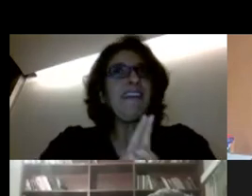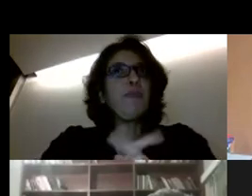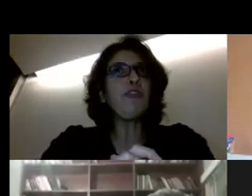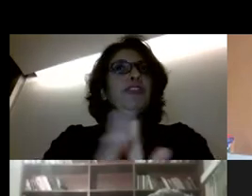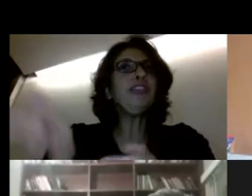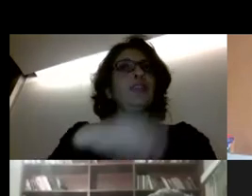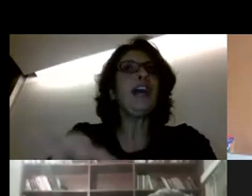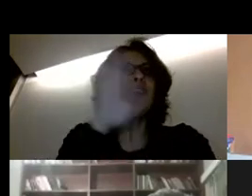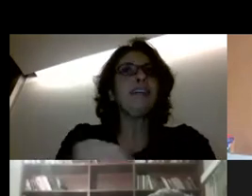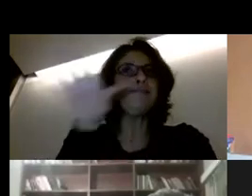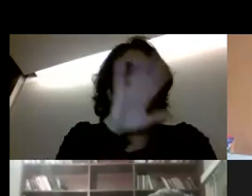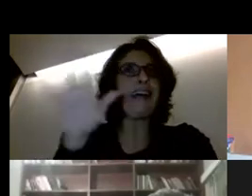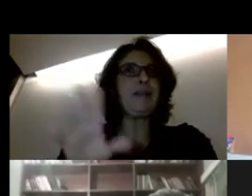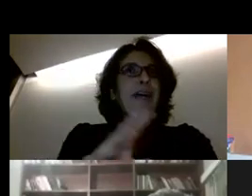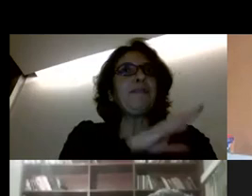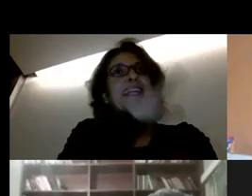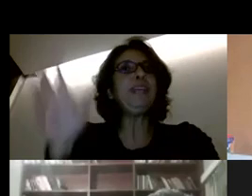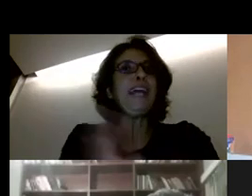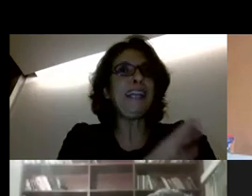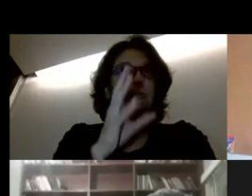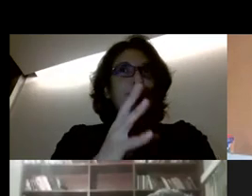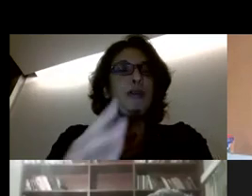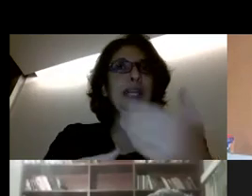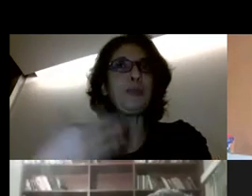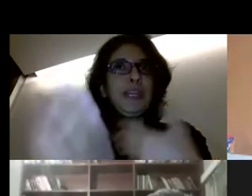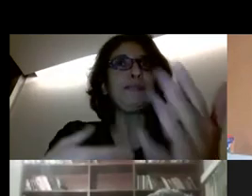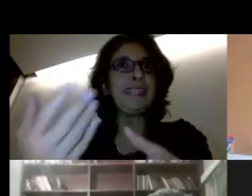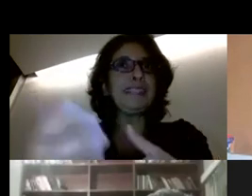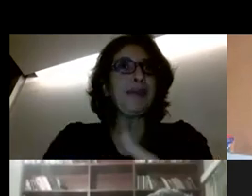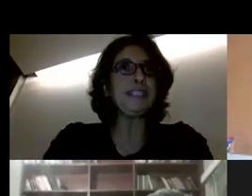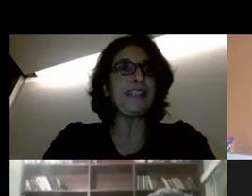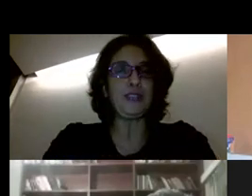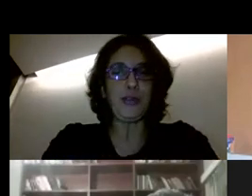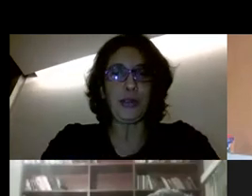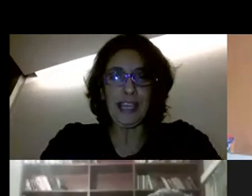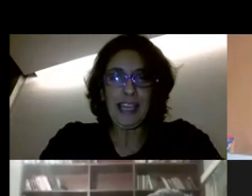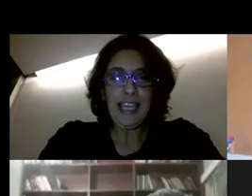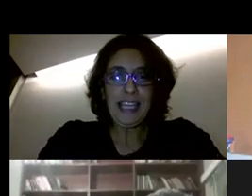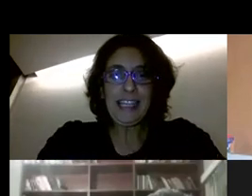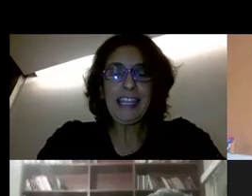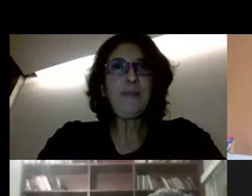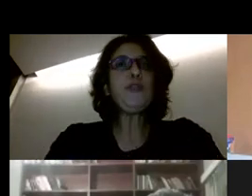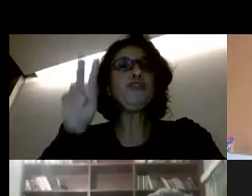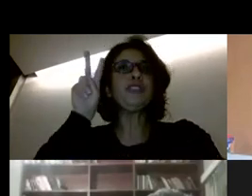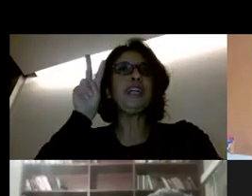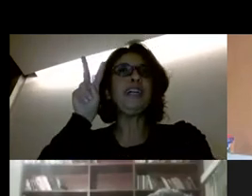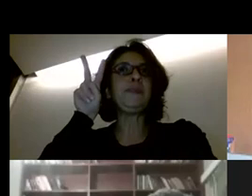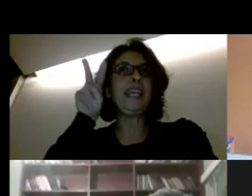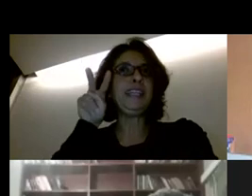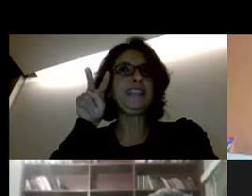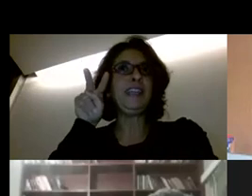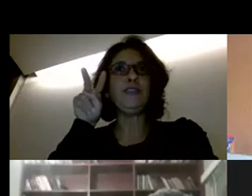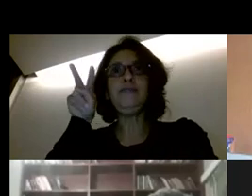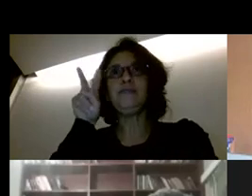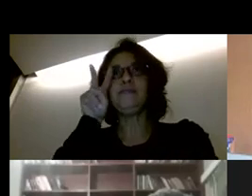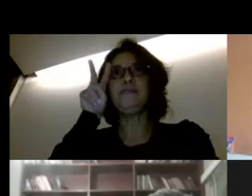Ayer estábamos volviendo a remirar esto, ¿no? Para poder hacer la presentación hoy. Y teníamos